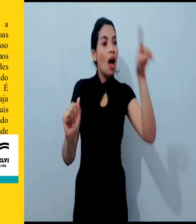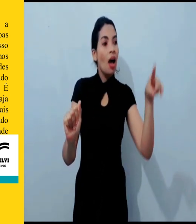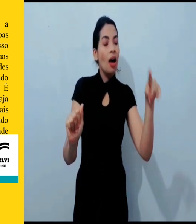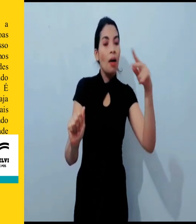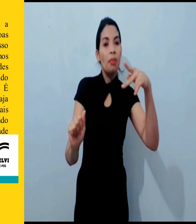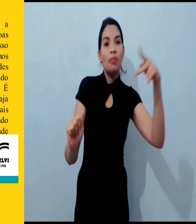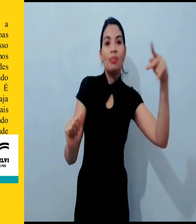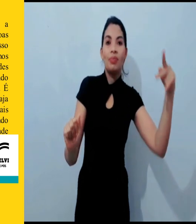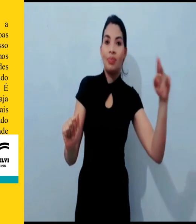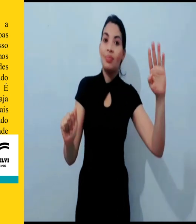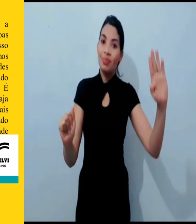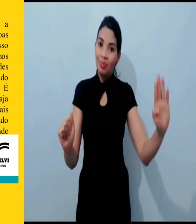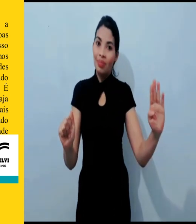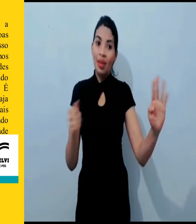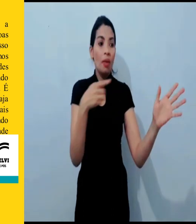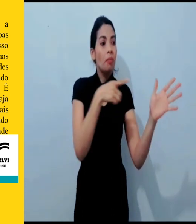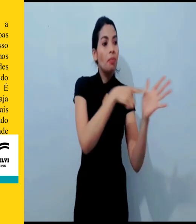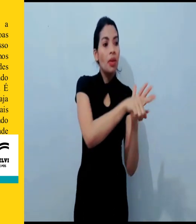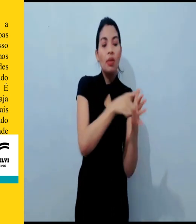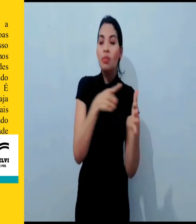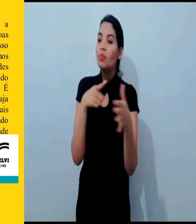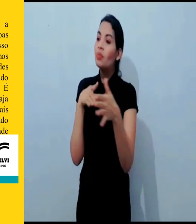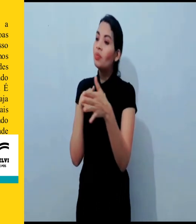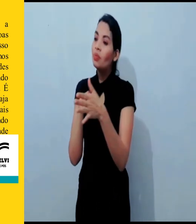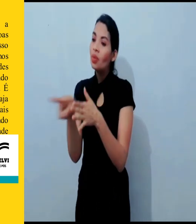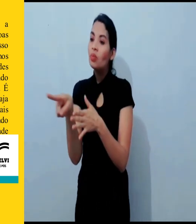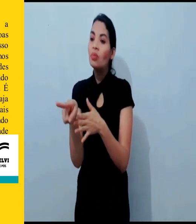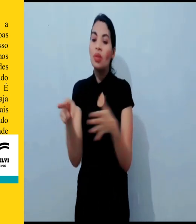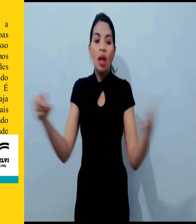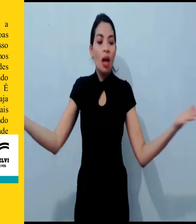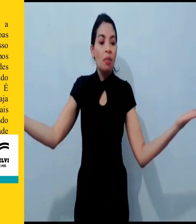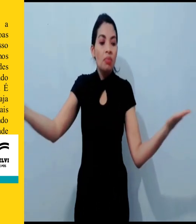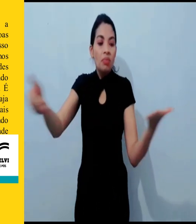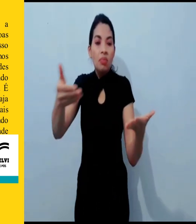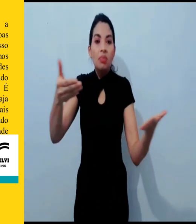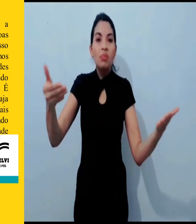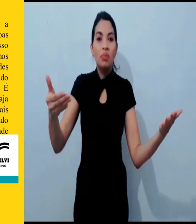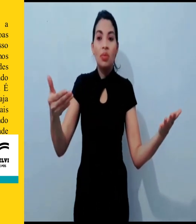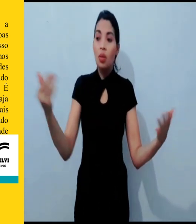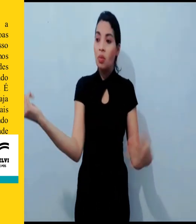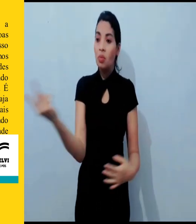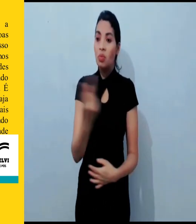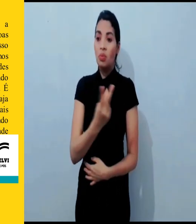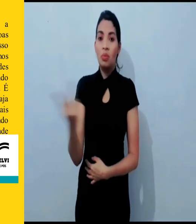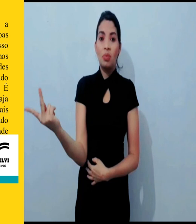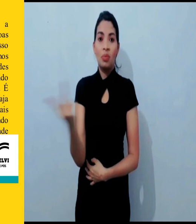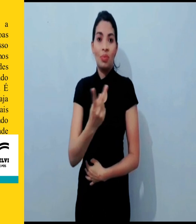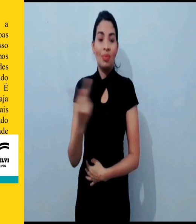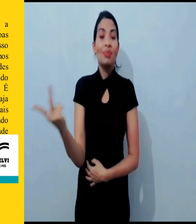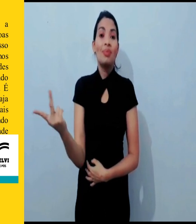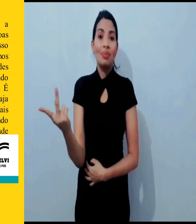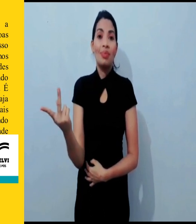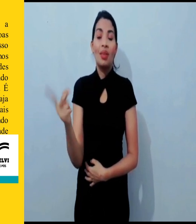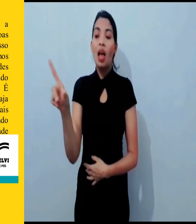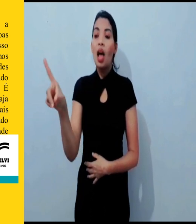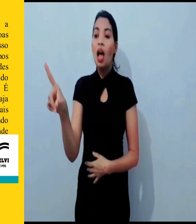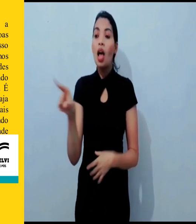professor B. Dentre as perguntas aplicadas no questionário para os professores A e